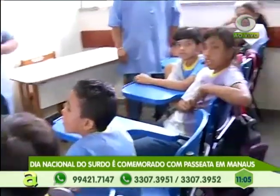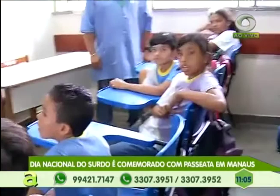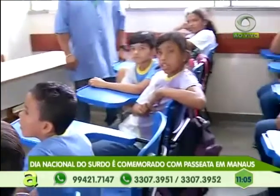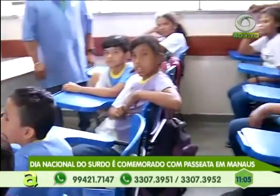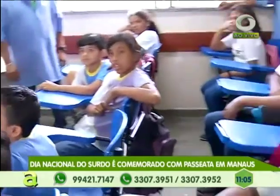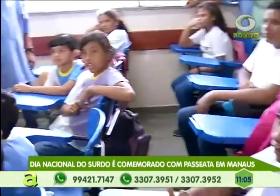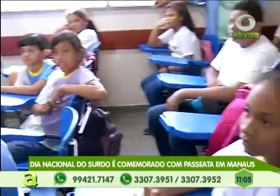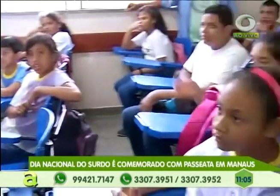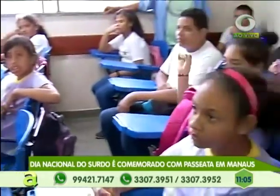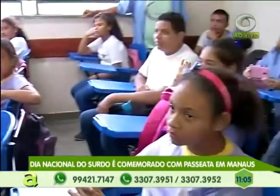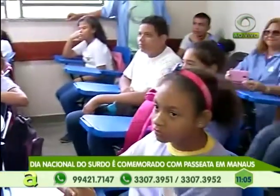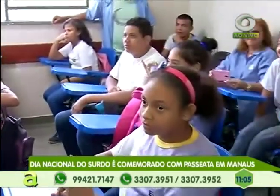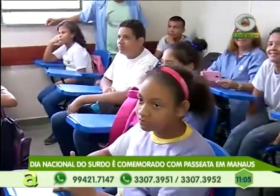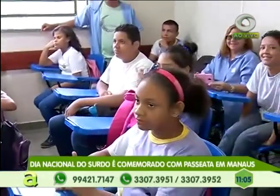comportadinhos, é o fim da aula.